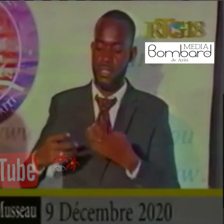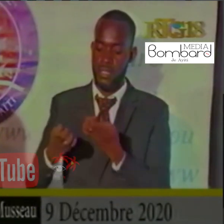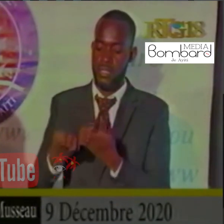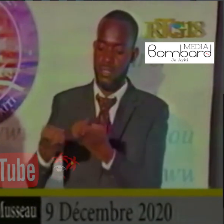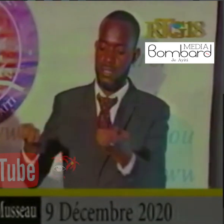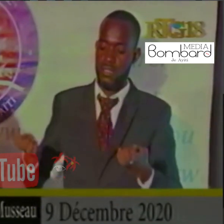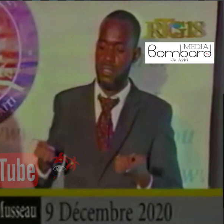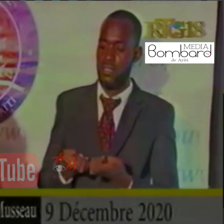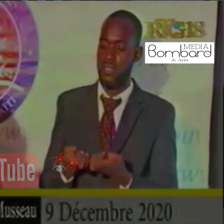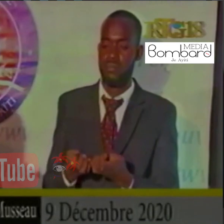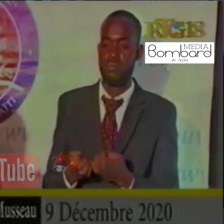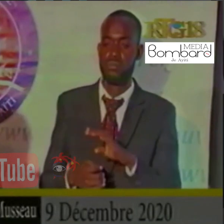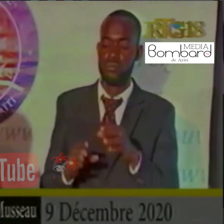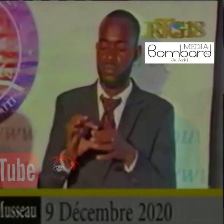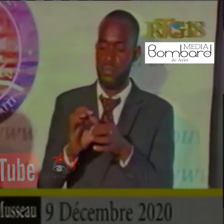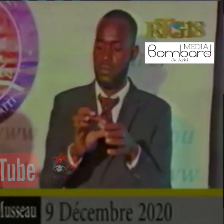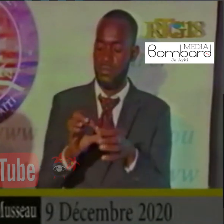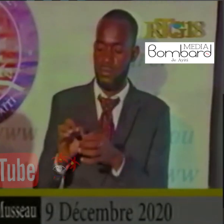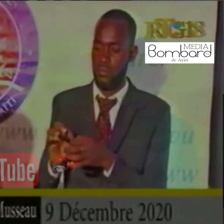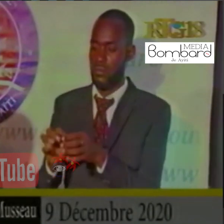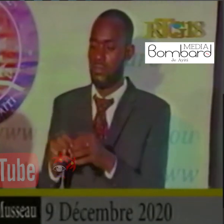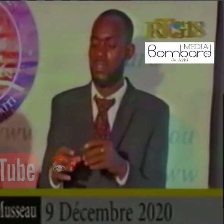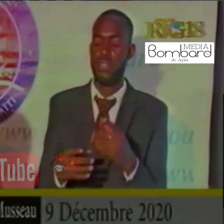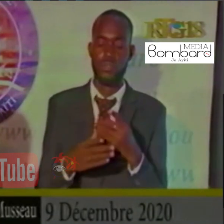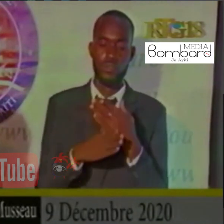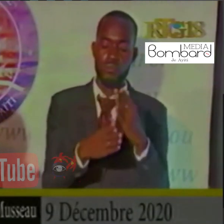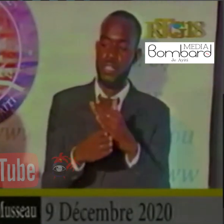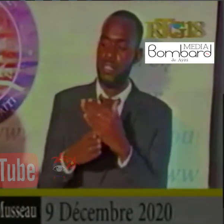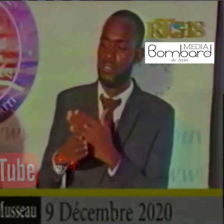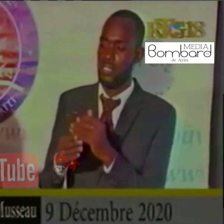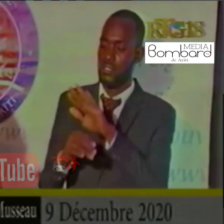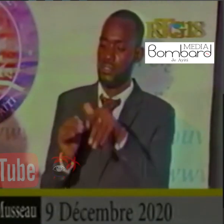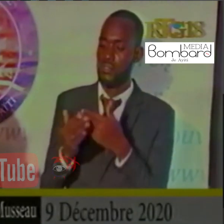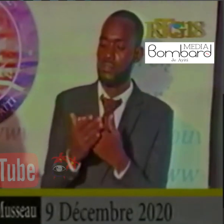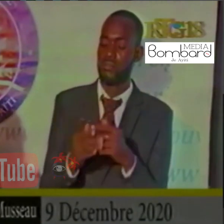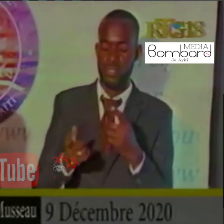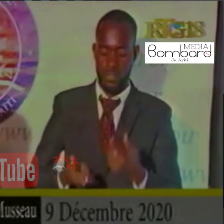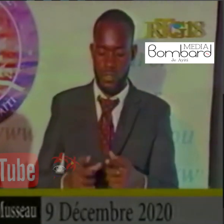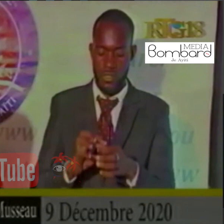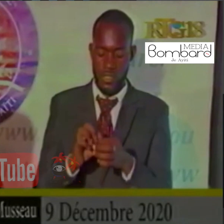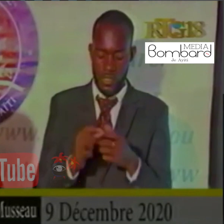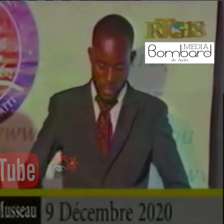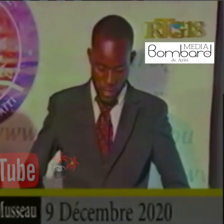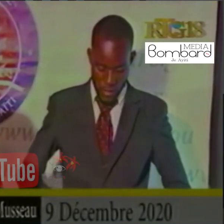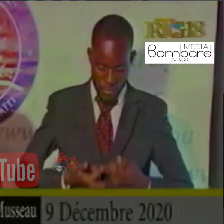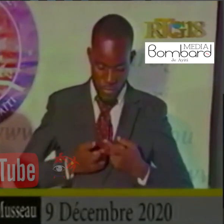d'action partagée en vue de l'amélioration des cadres et des conditions de vie de la population